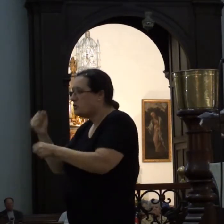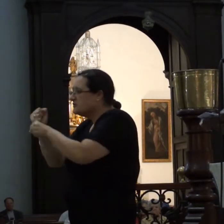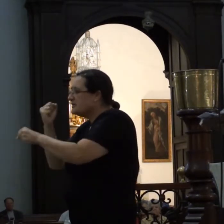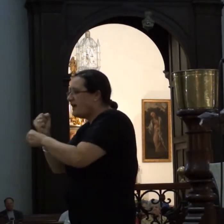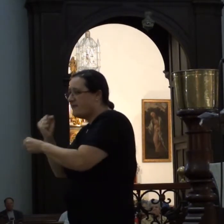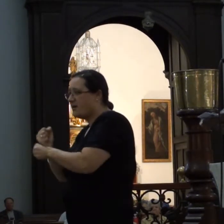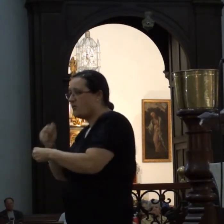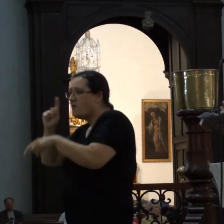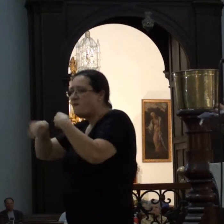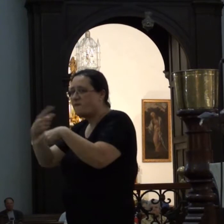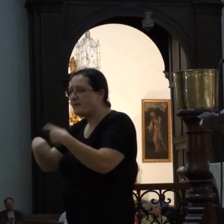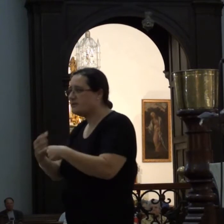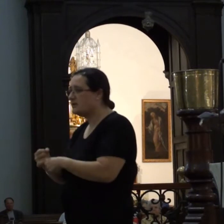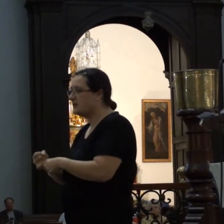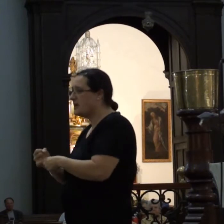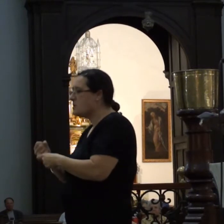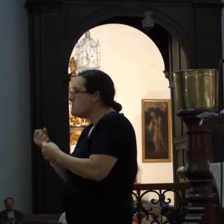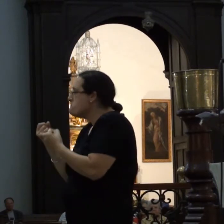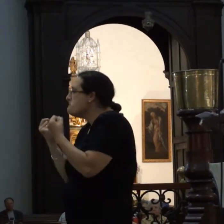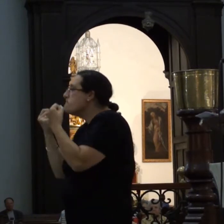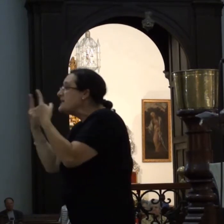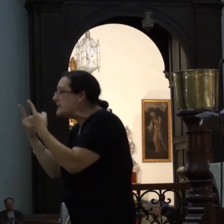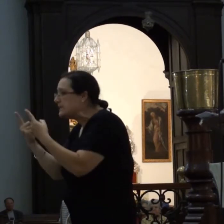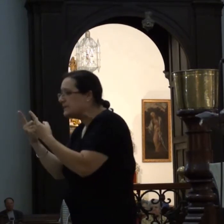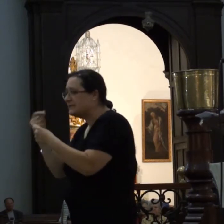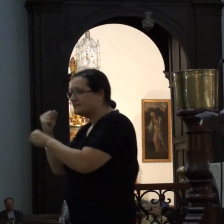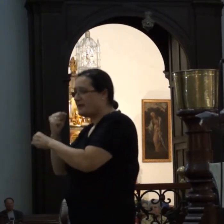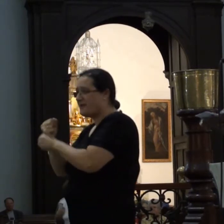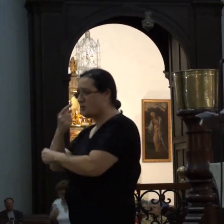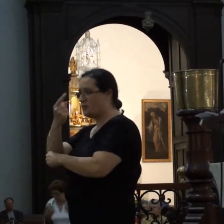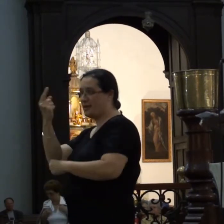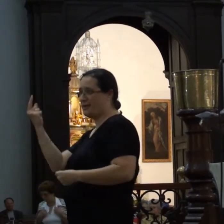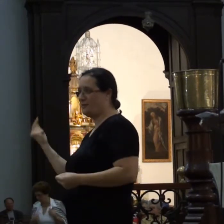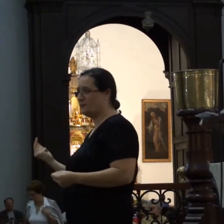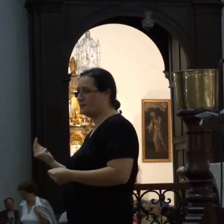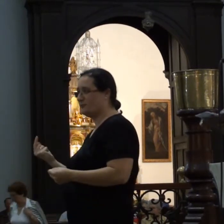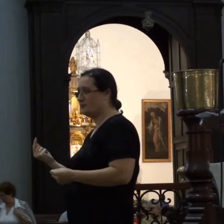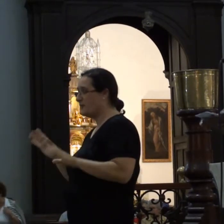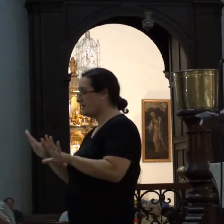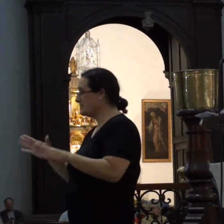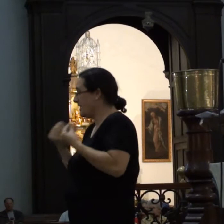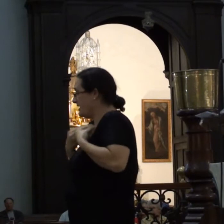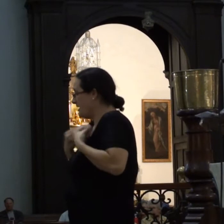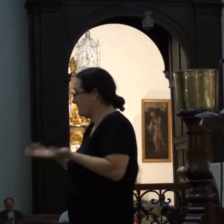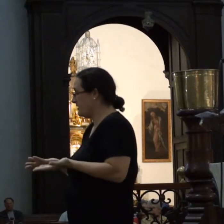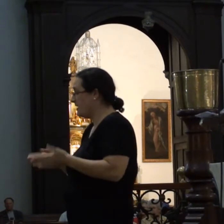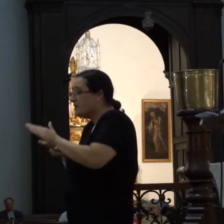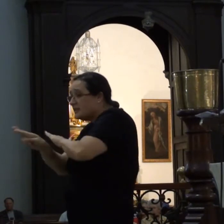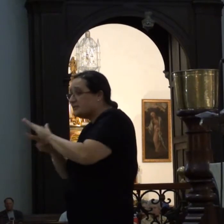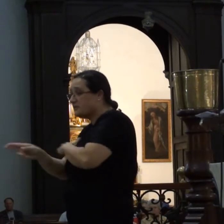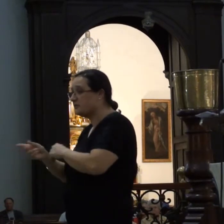en la familia en fin en las tareas que cada uno en la que cada uno puede desarrollar su